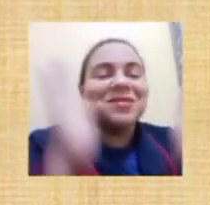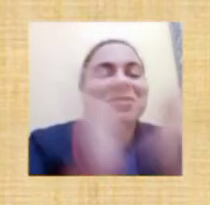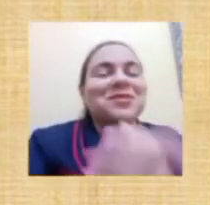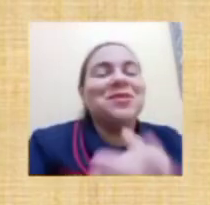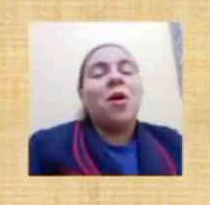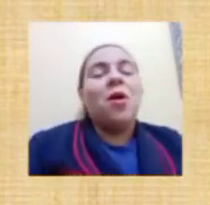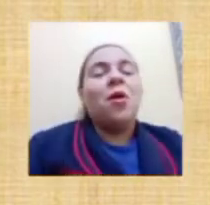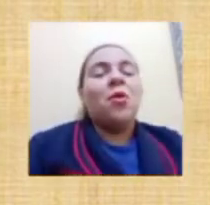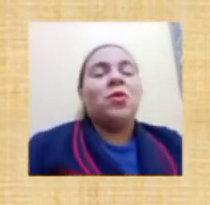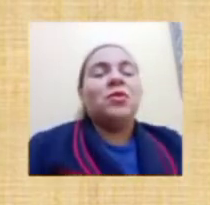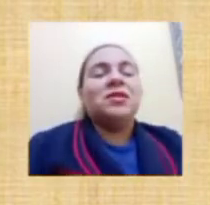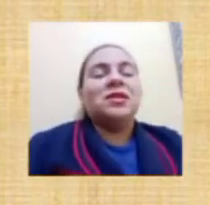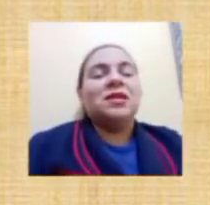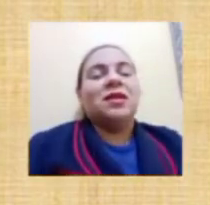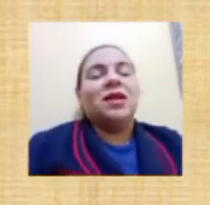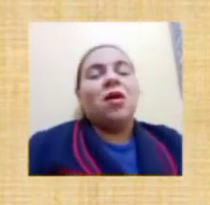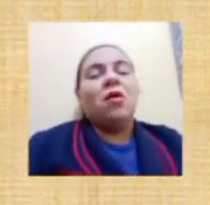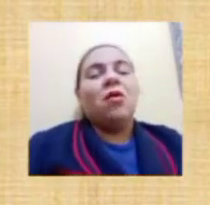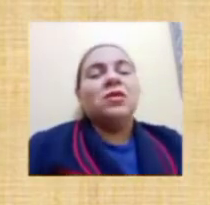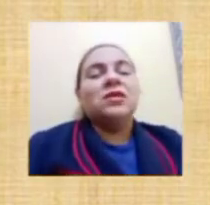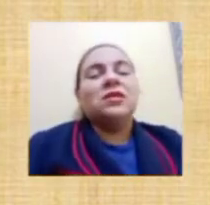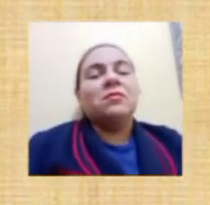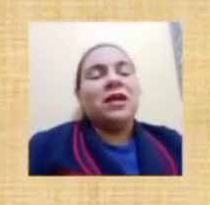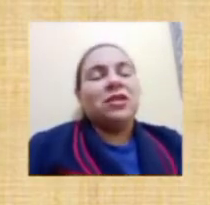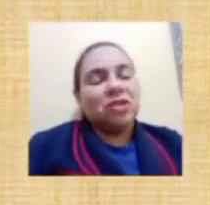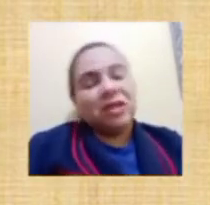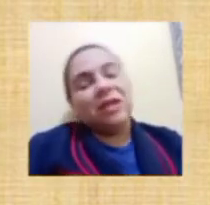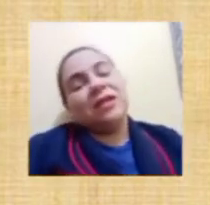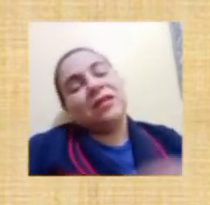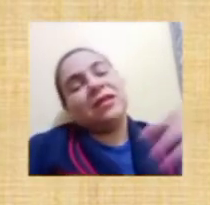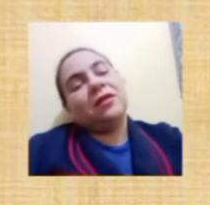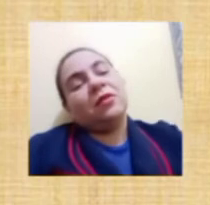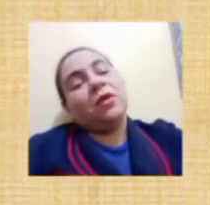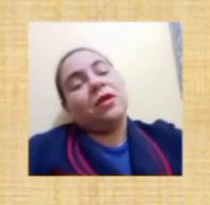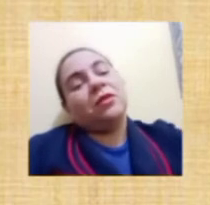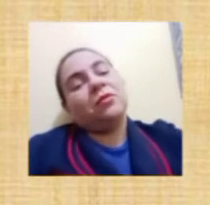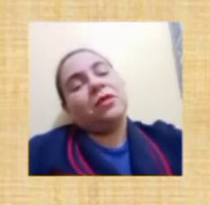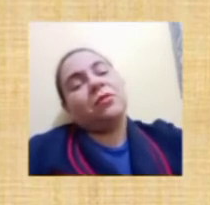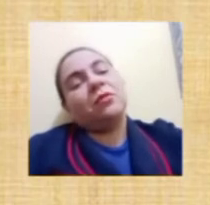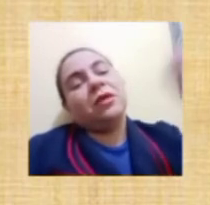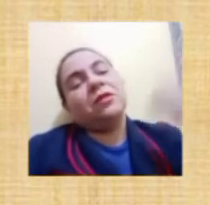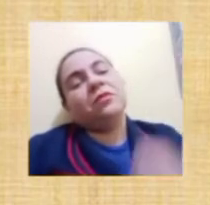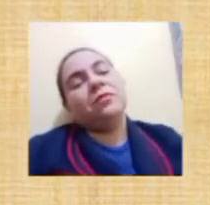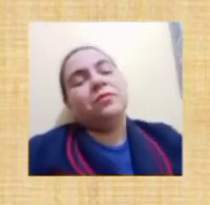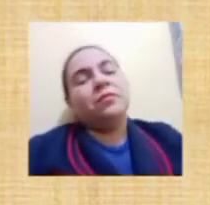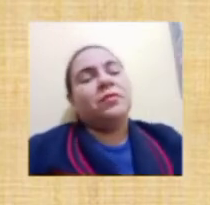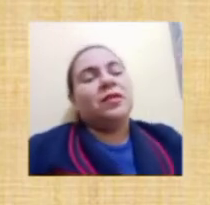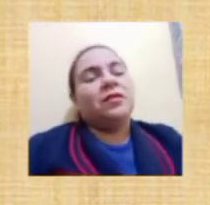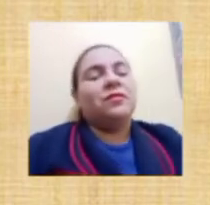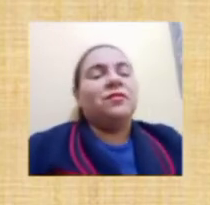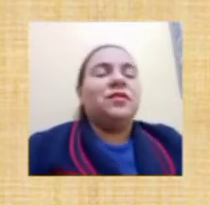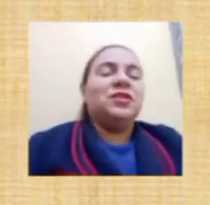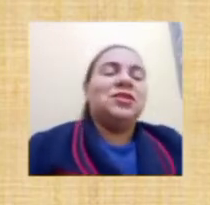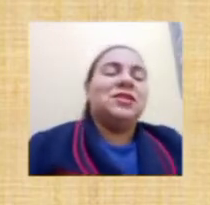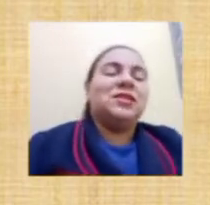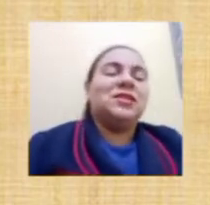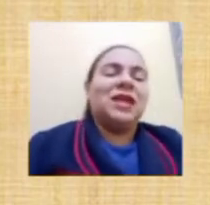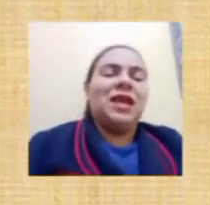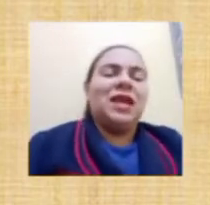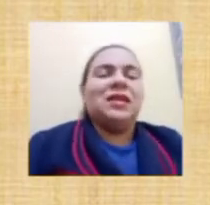é apenas adição. Então, você vai somar 3 mais 8, quanto